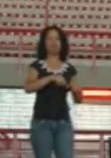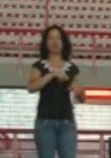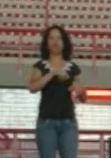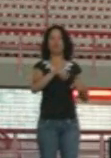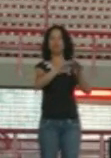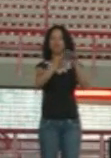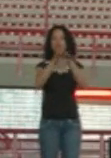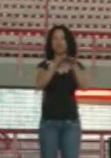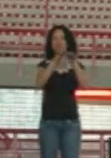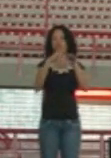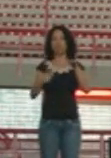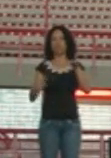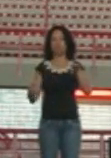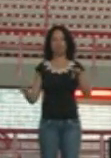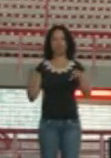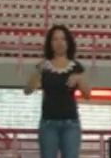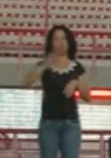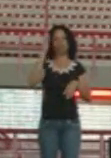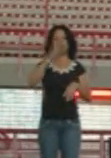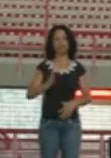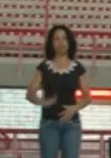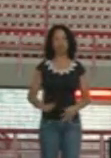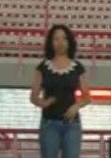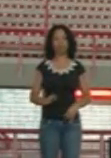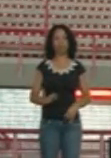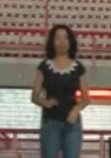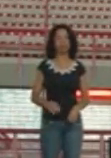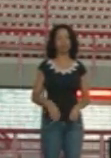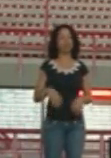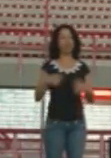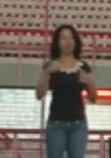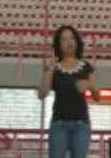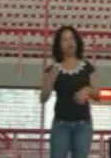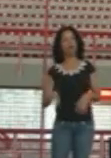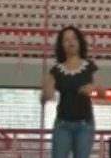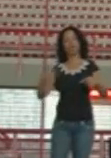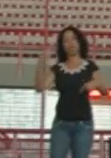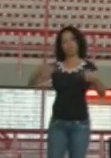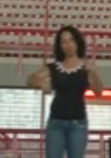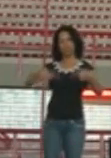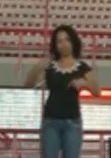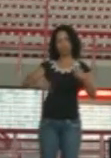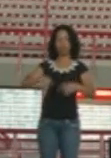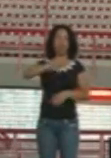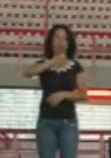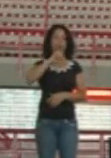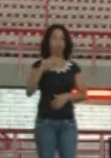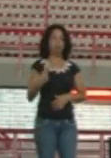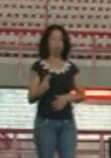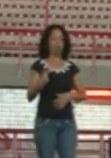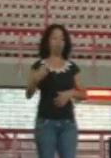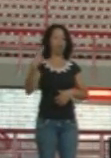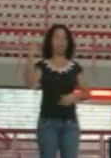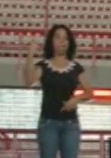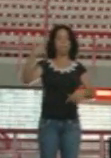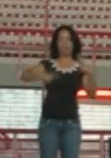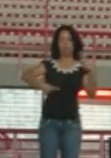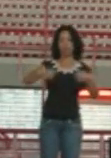Brasil? É a questão política, ou política